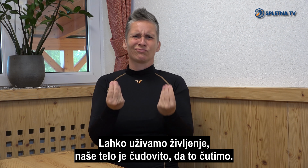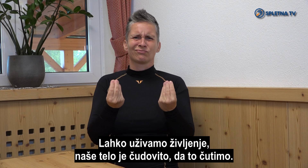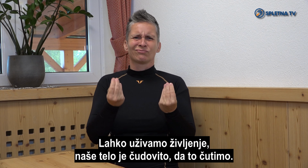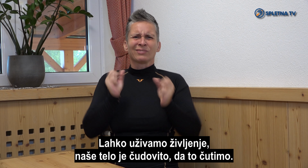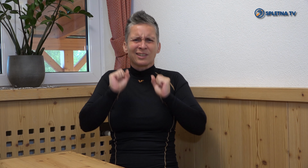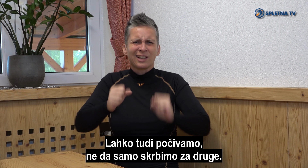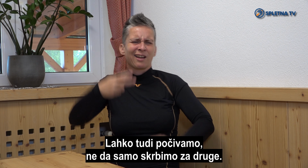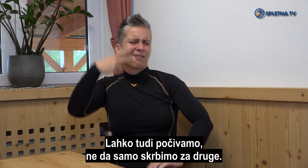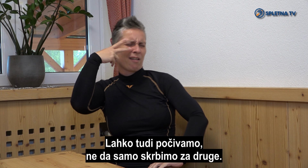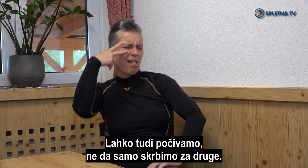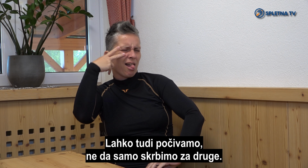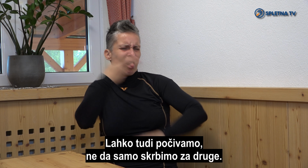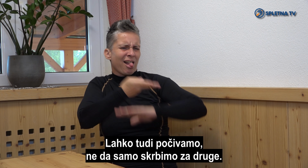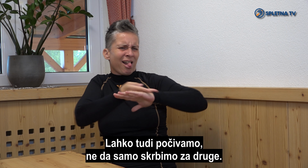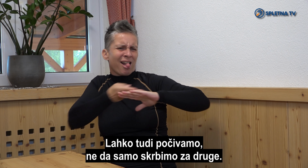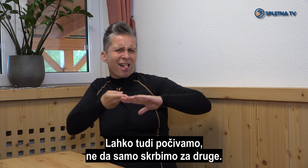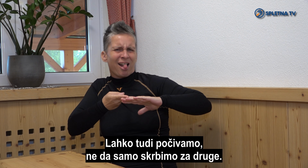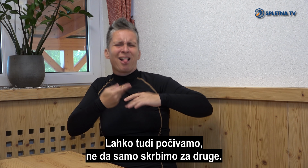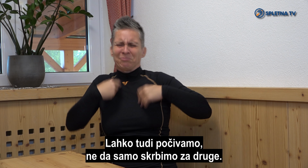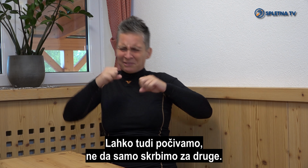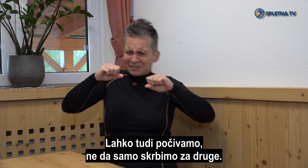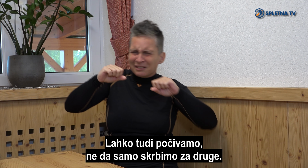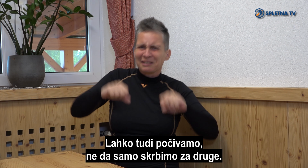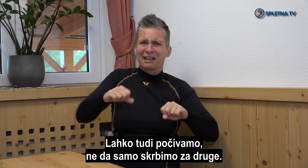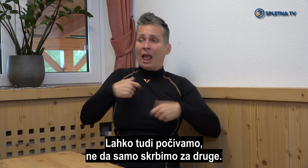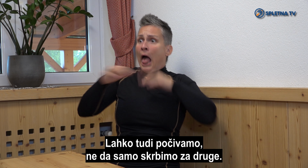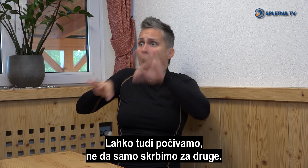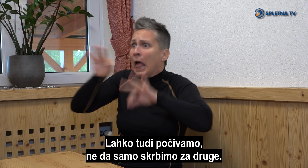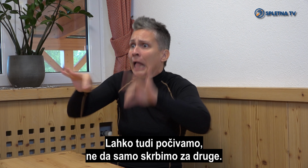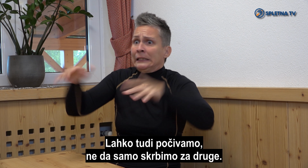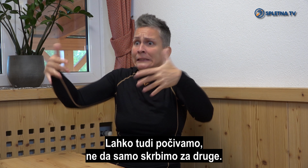Lahko tudi počivamo, ne da samo skrbimo za druge.